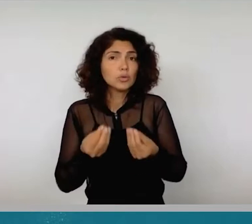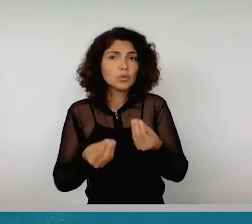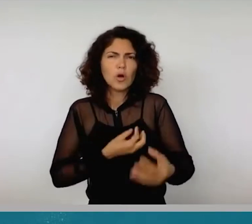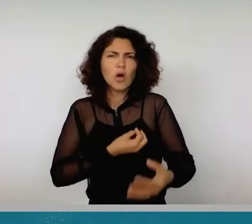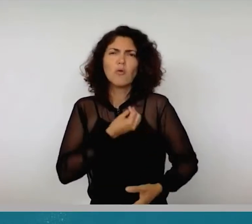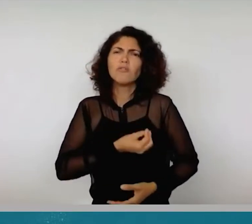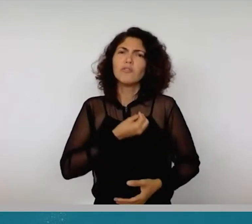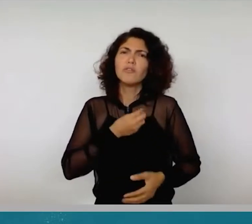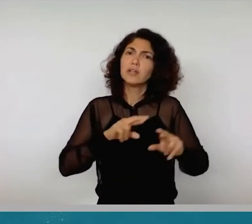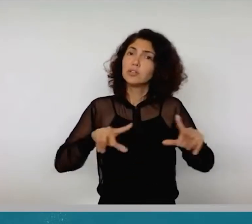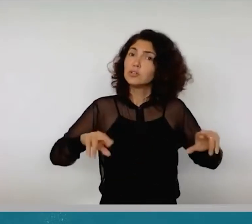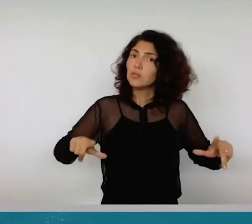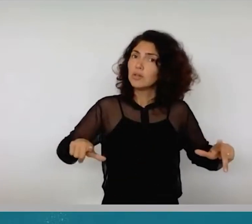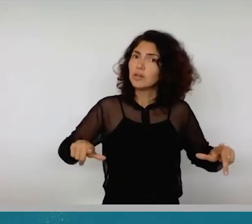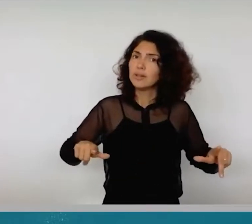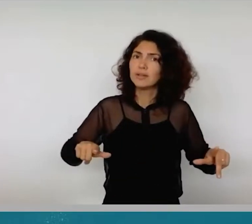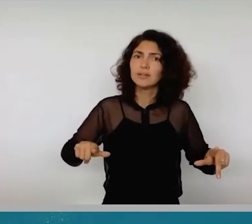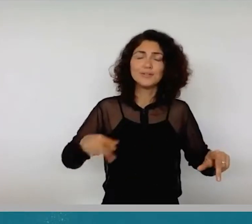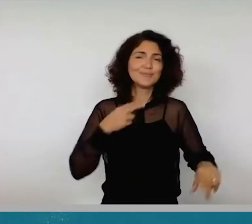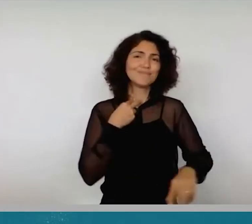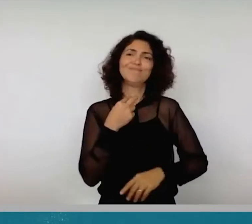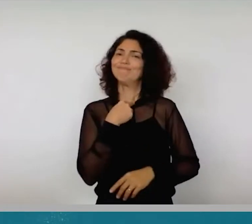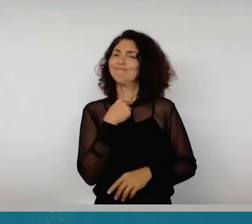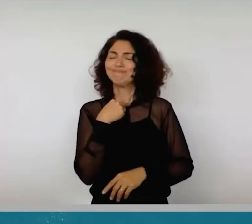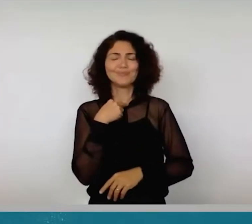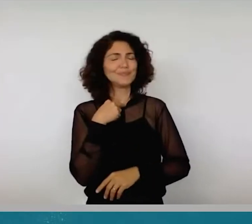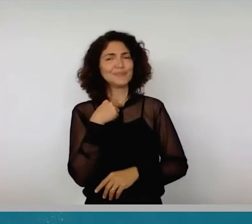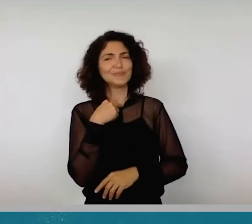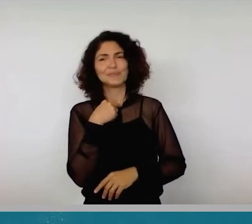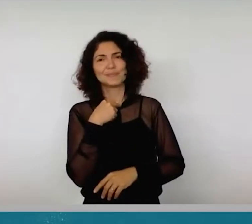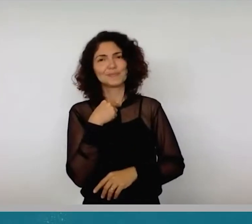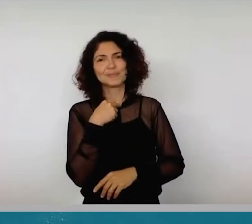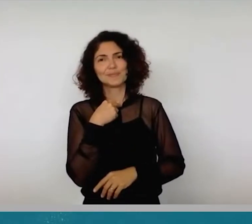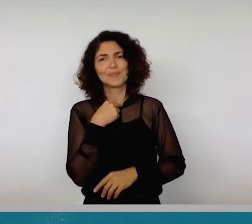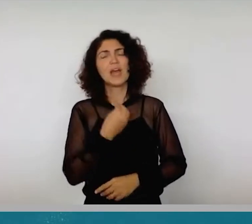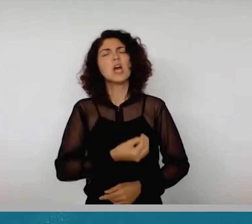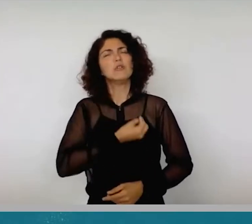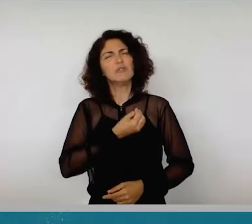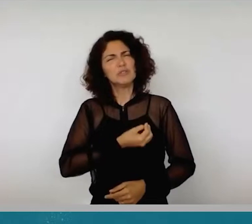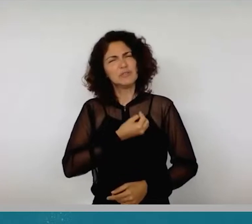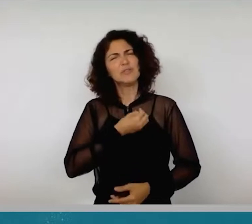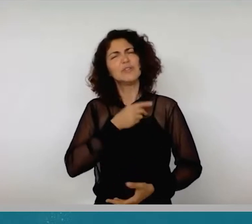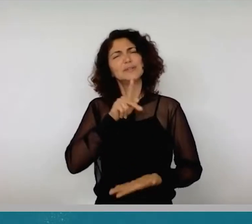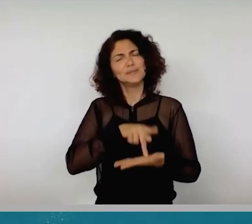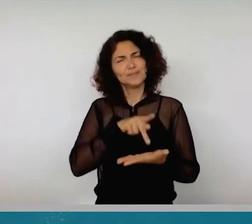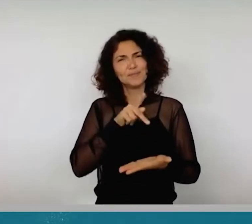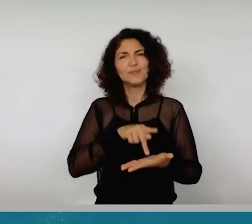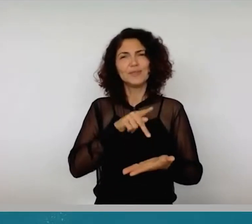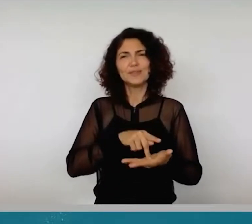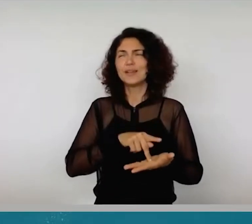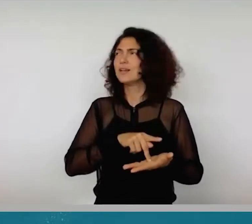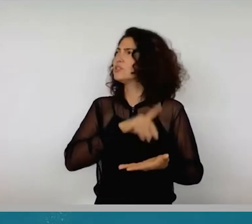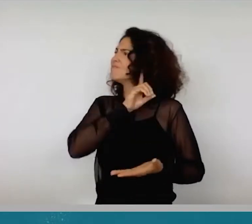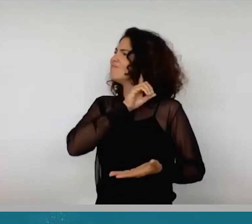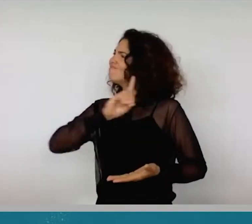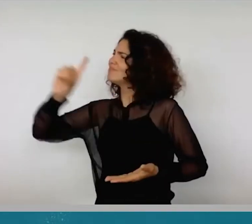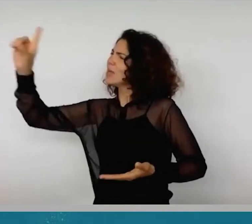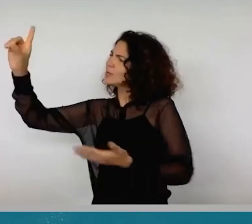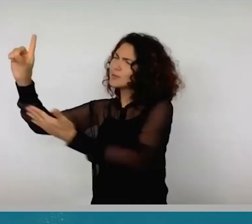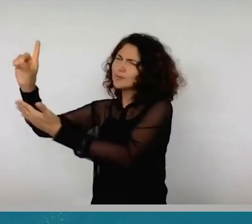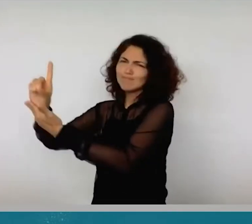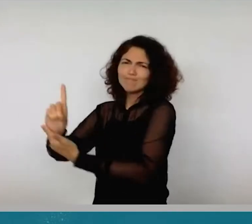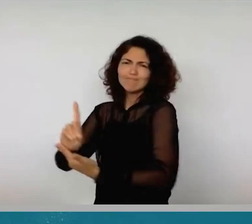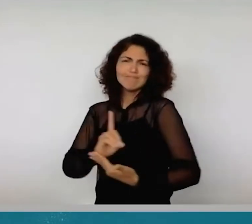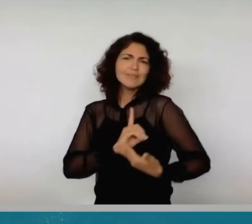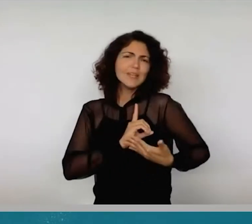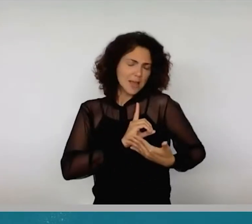vida, se nós não estivermos vivendo pela vida de Deus e pela natureza santa de Deus. Graças a